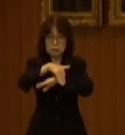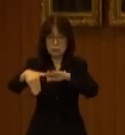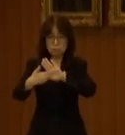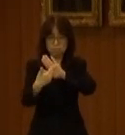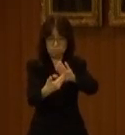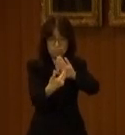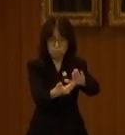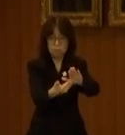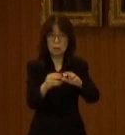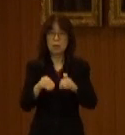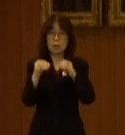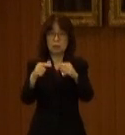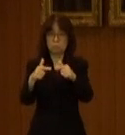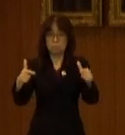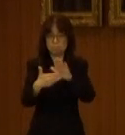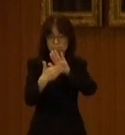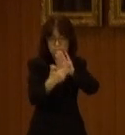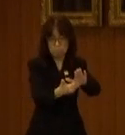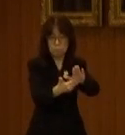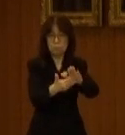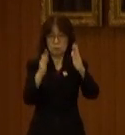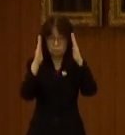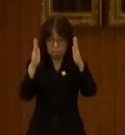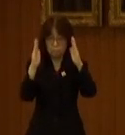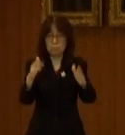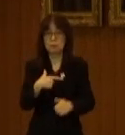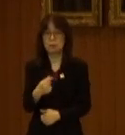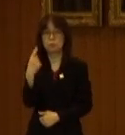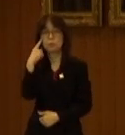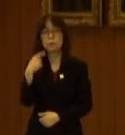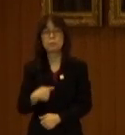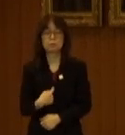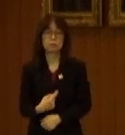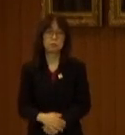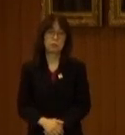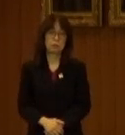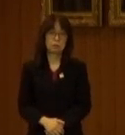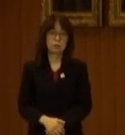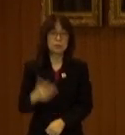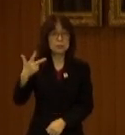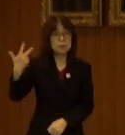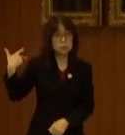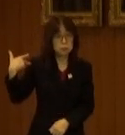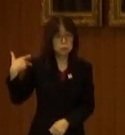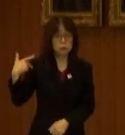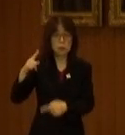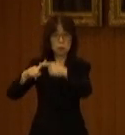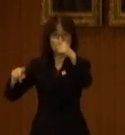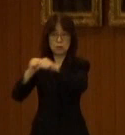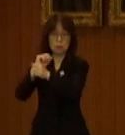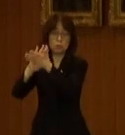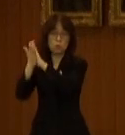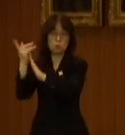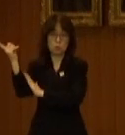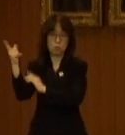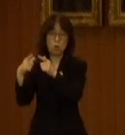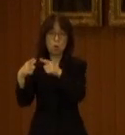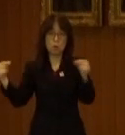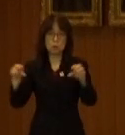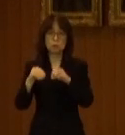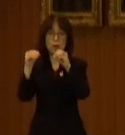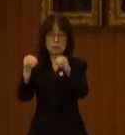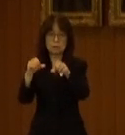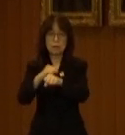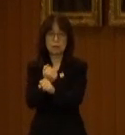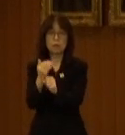の防止に全力を挙げて取り組んでまいります。先週からは厚生労働省や国立感染研